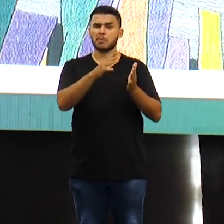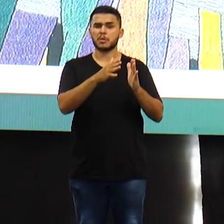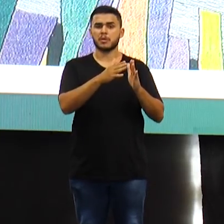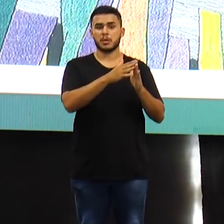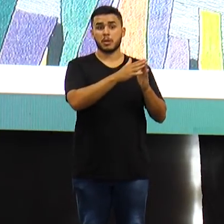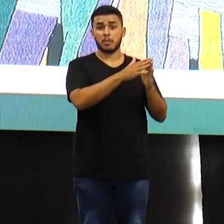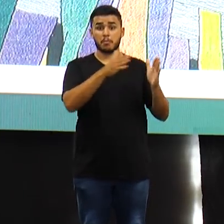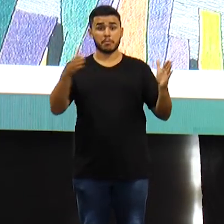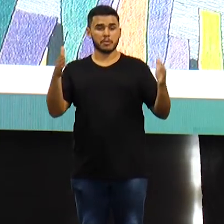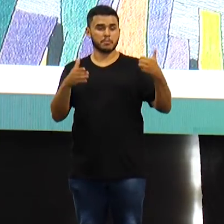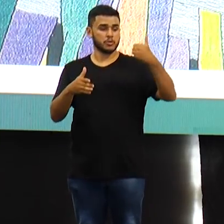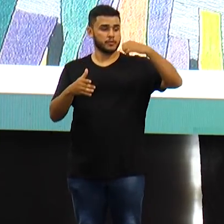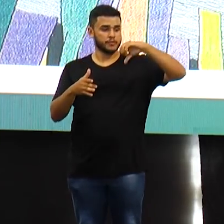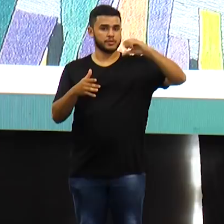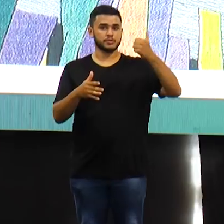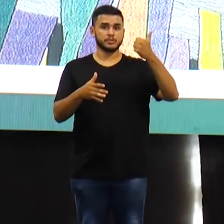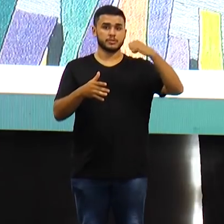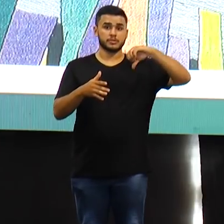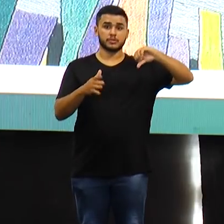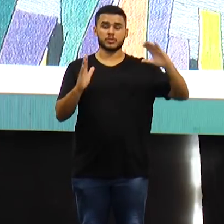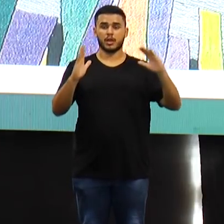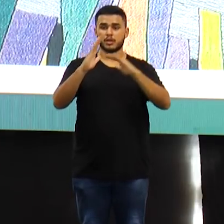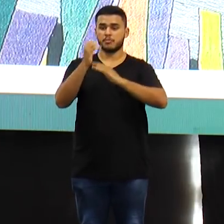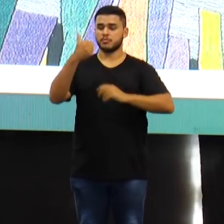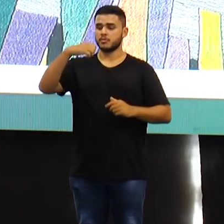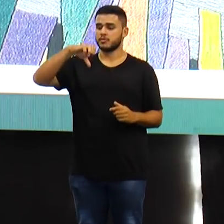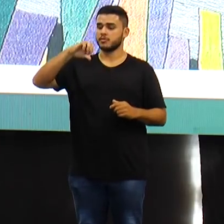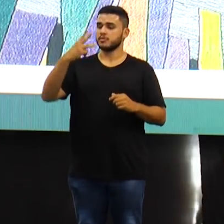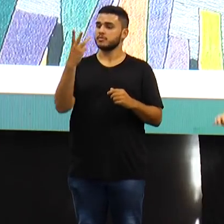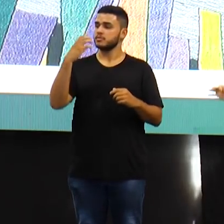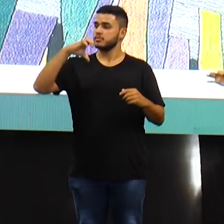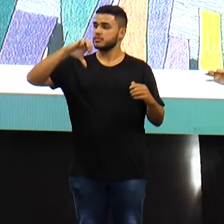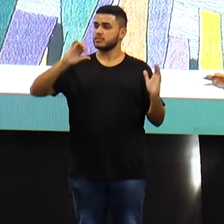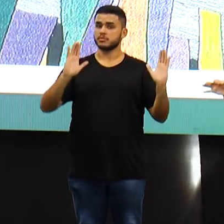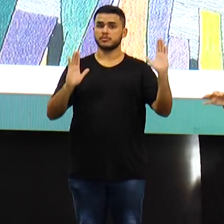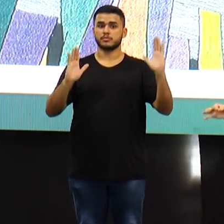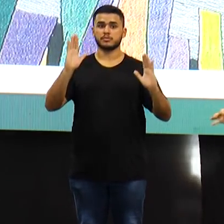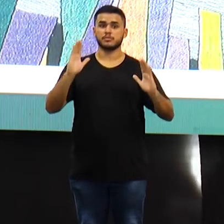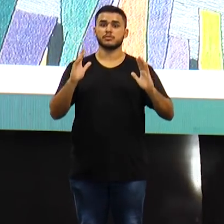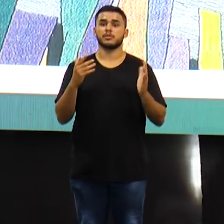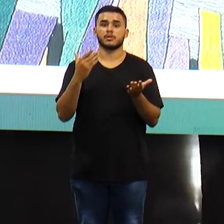no entreguerras, a ascensão do que a gente chama de